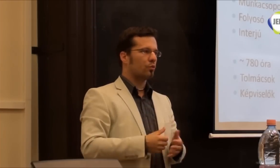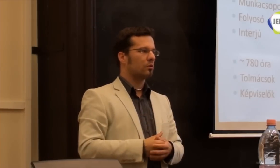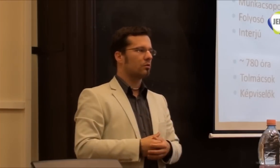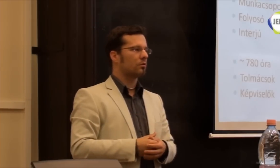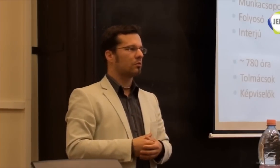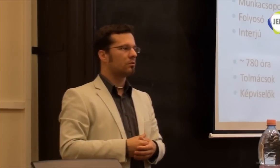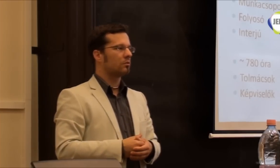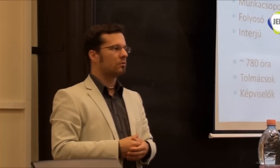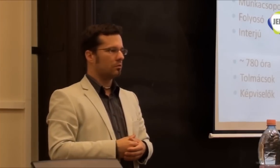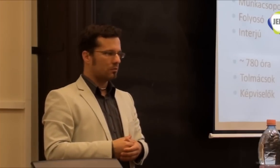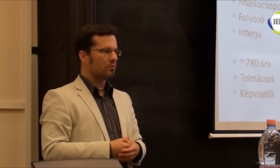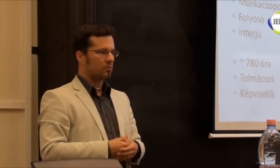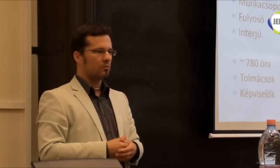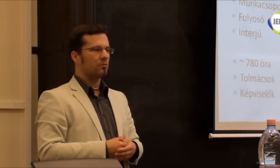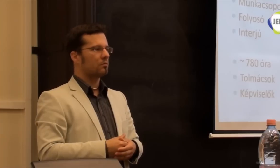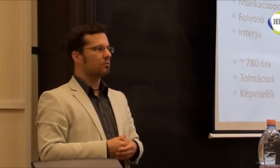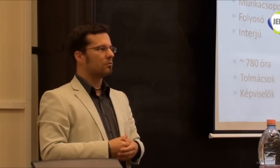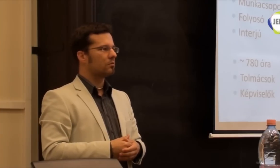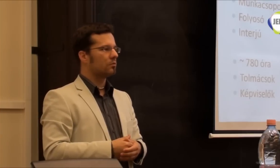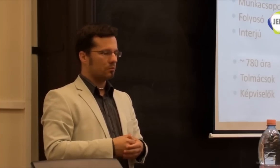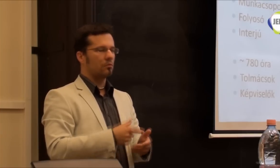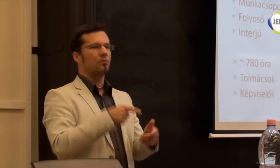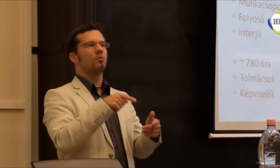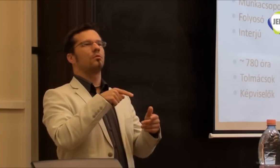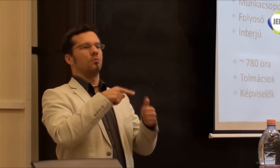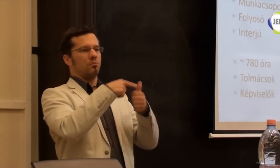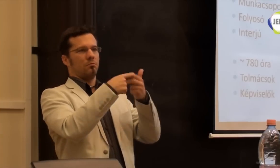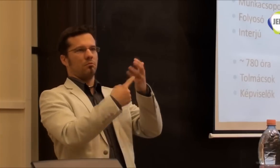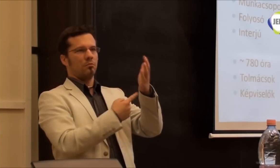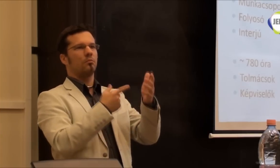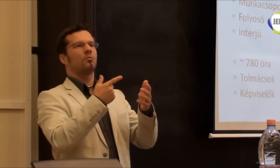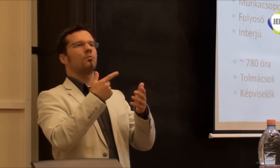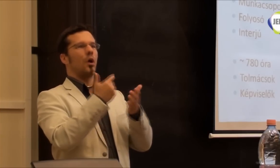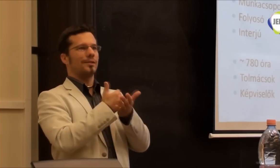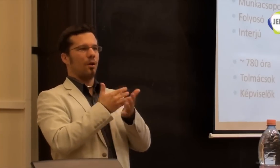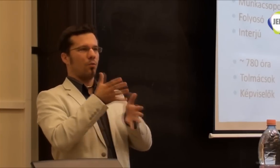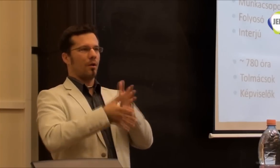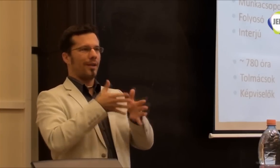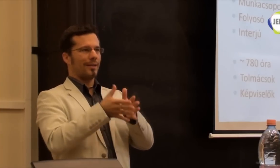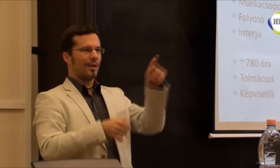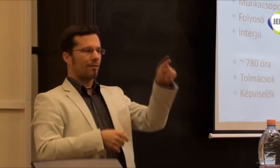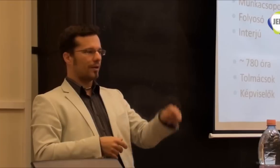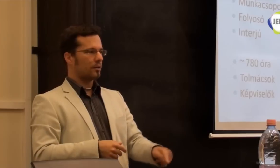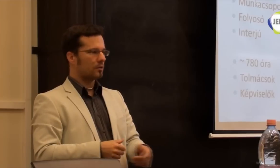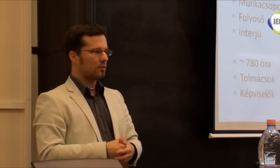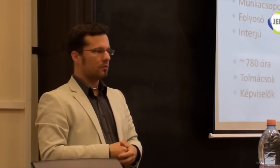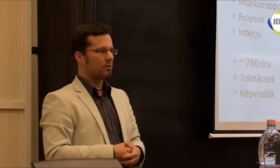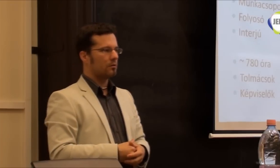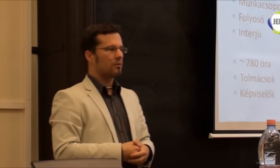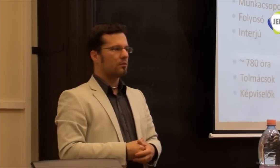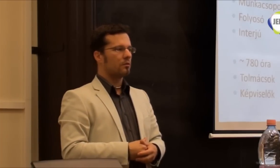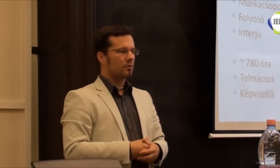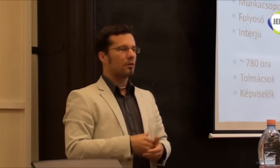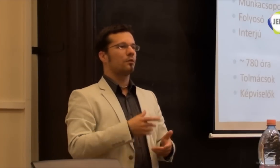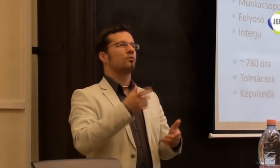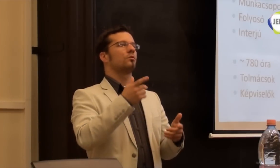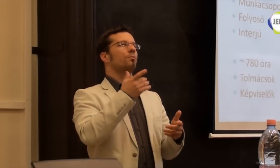különböző egyeztetések, interjúk. Tehát nagyon sok területen használom a